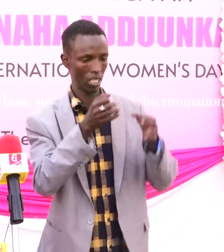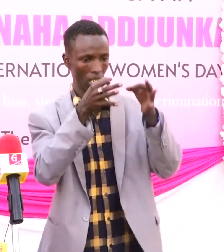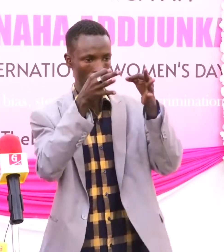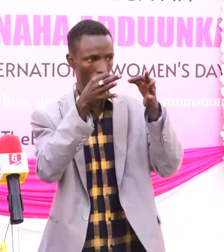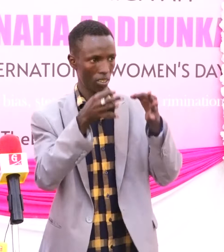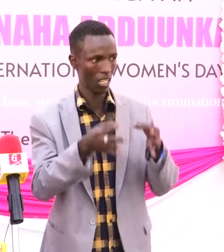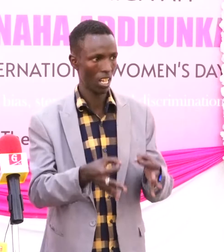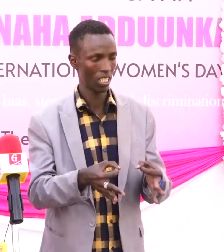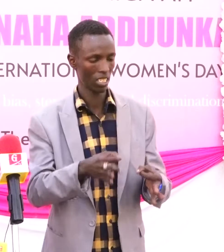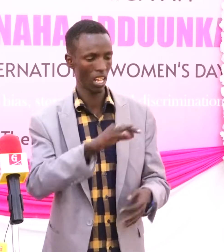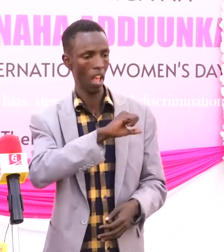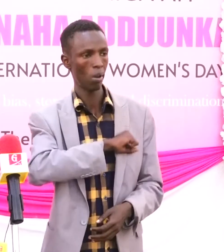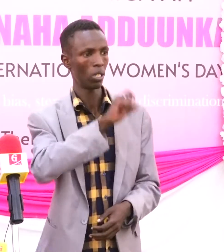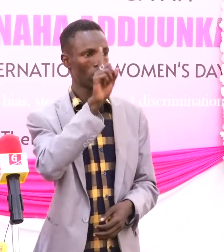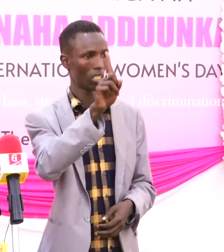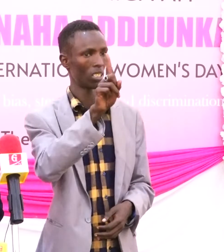وين كليا